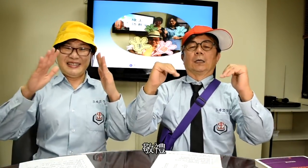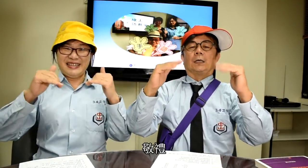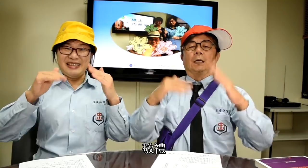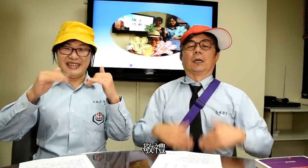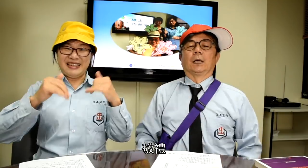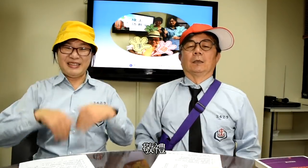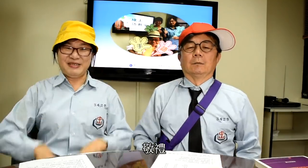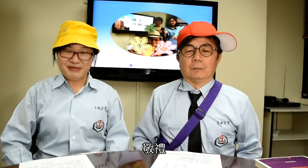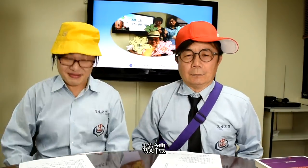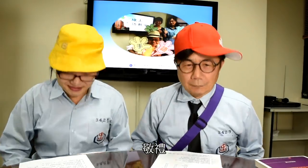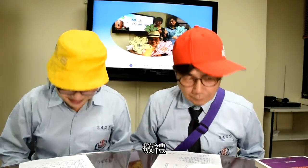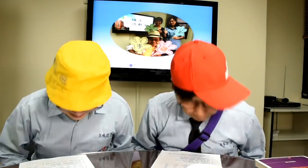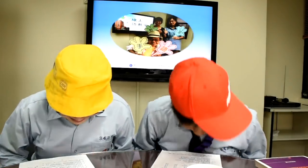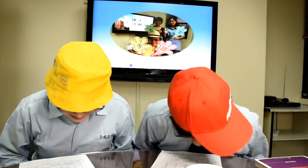敬礼，